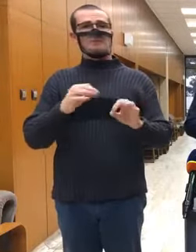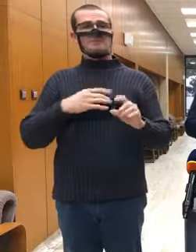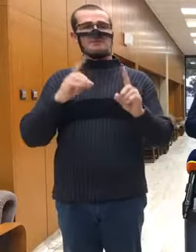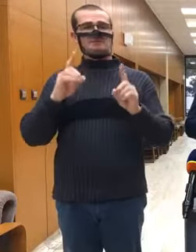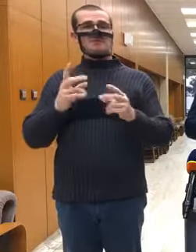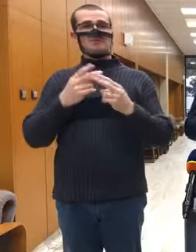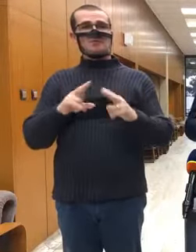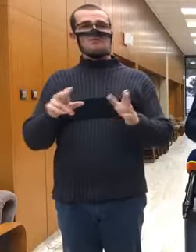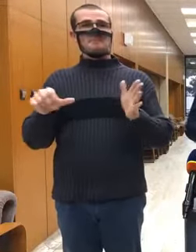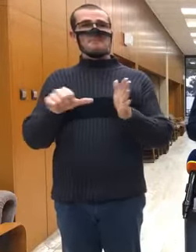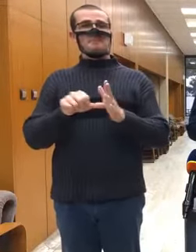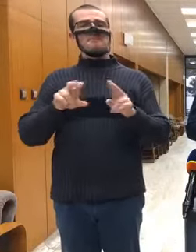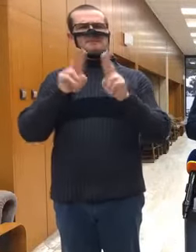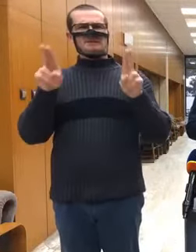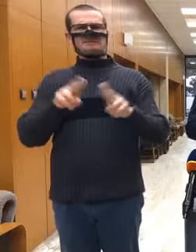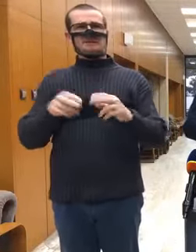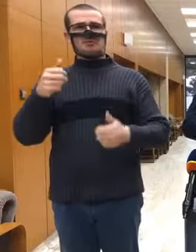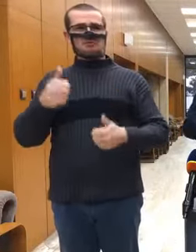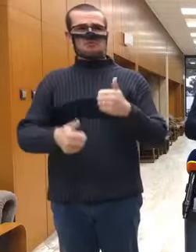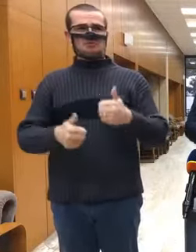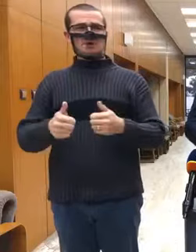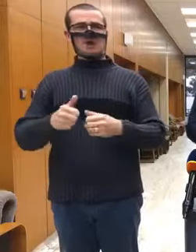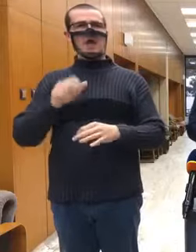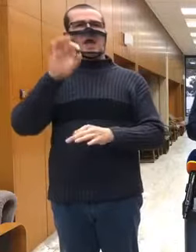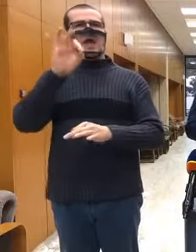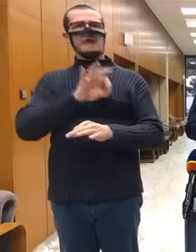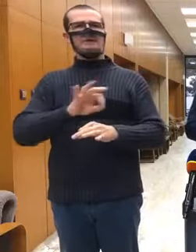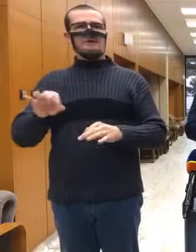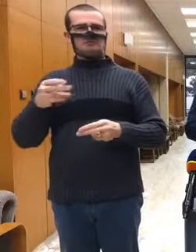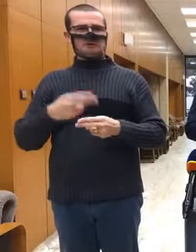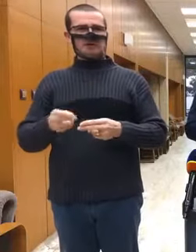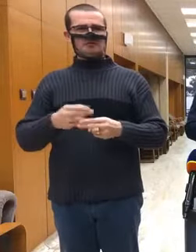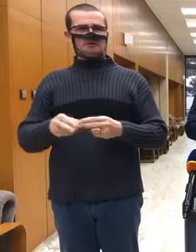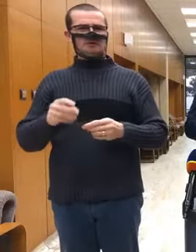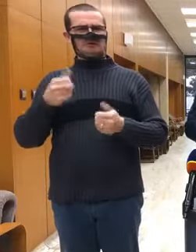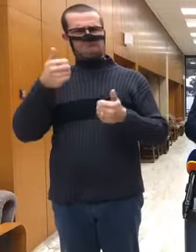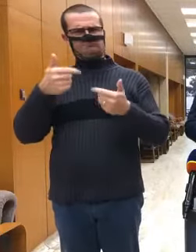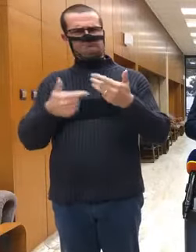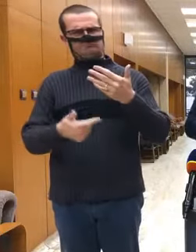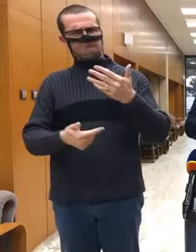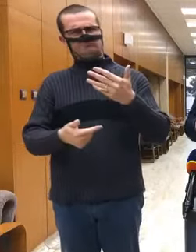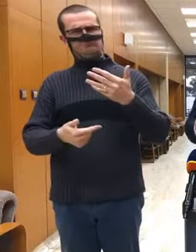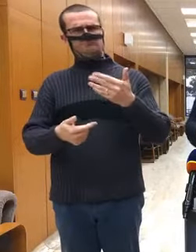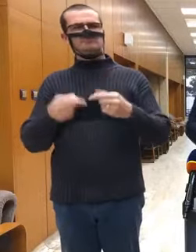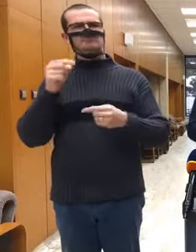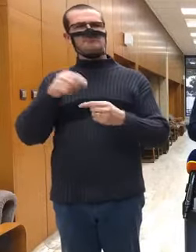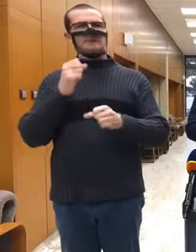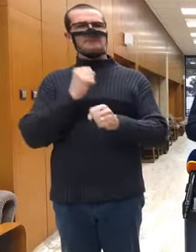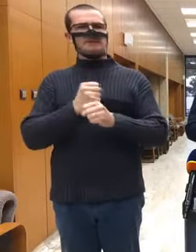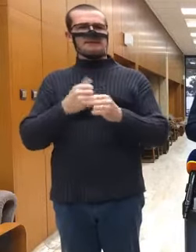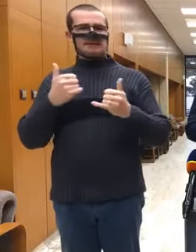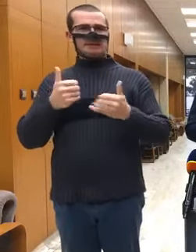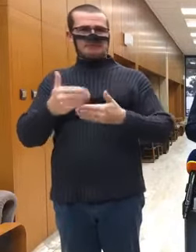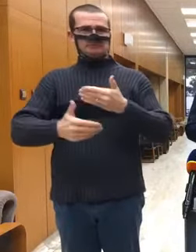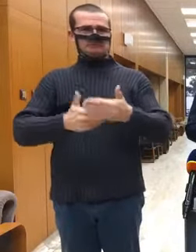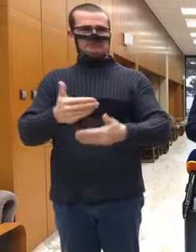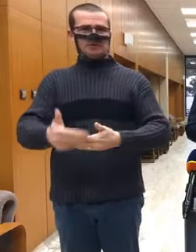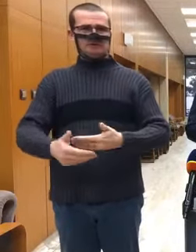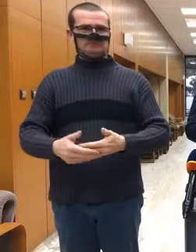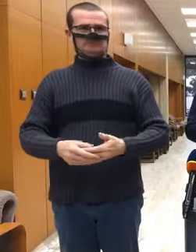možno až medzinárodný tender ohľadne architektonických riešení a tak ďalej, čiže tieto práce momentálne prebiehajú.